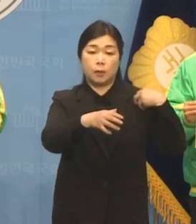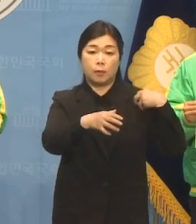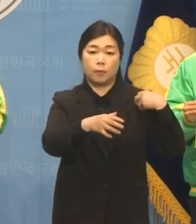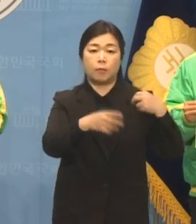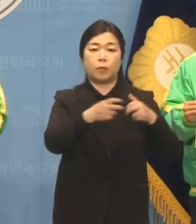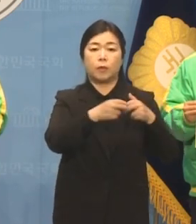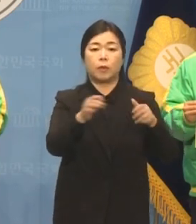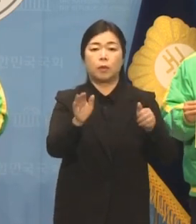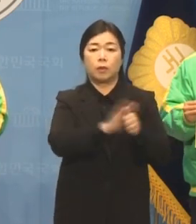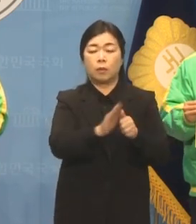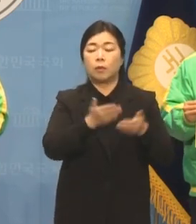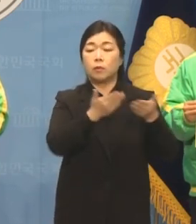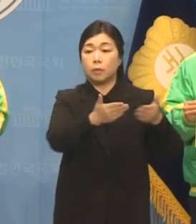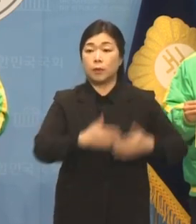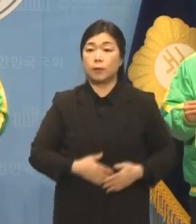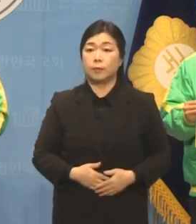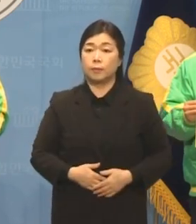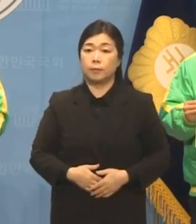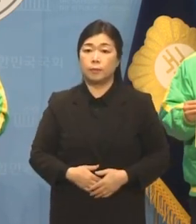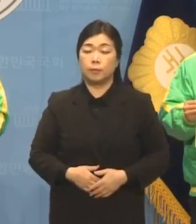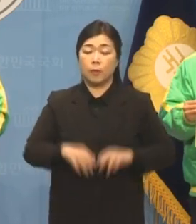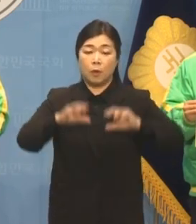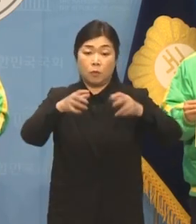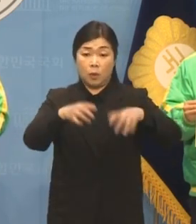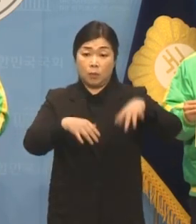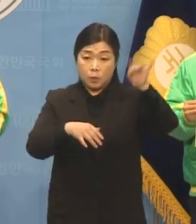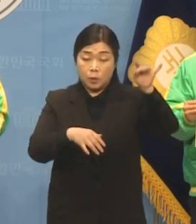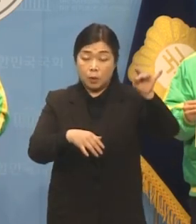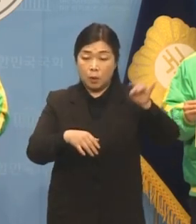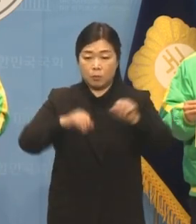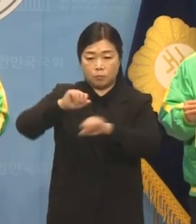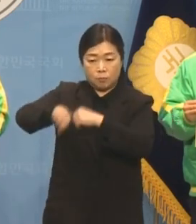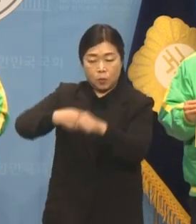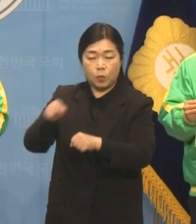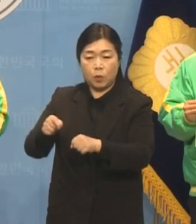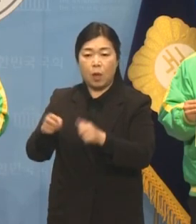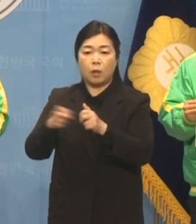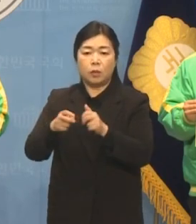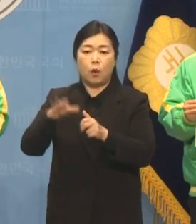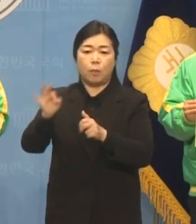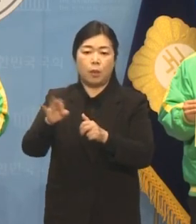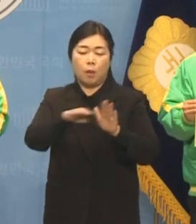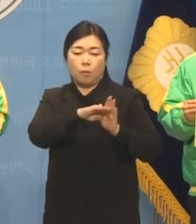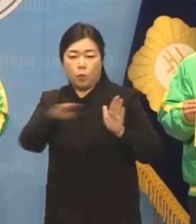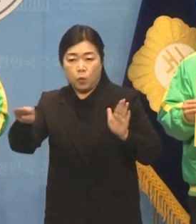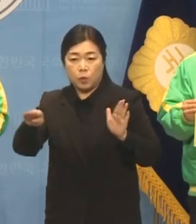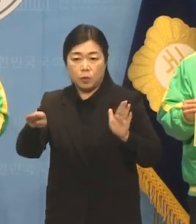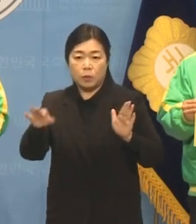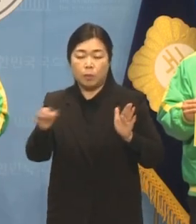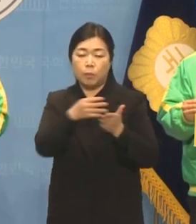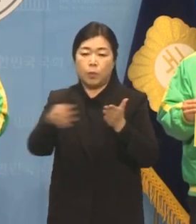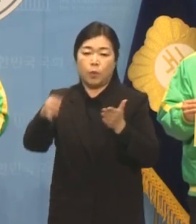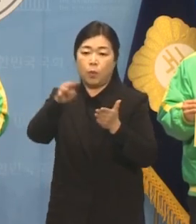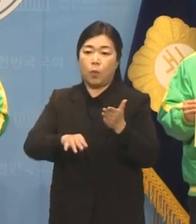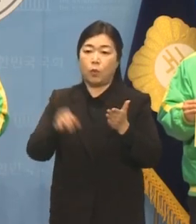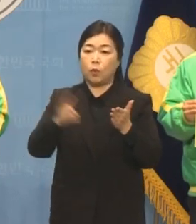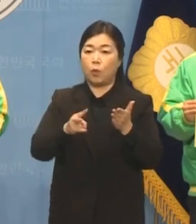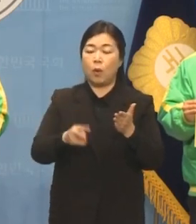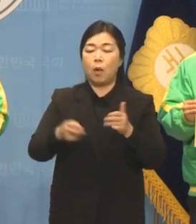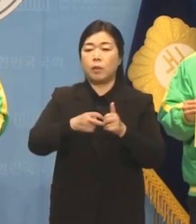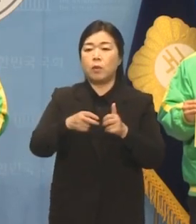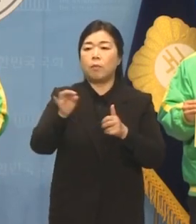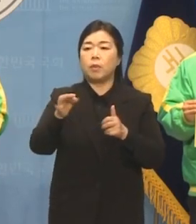공공의료를 제공하겠습니다. 먼저 국가가 반려동물 의료비 표준수가제와 진료비 고지